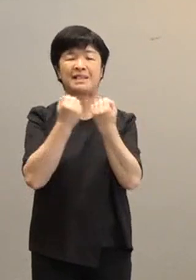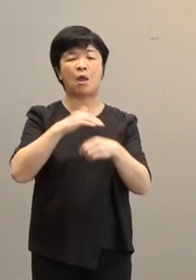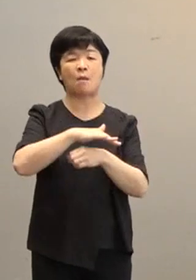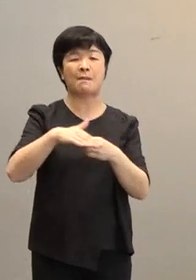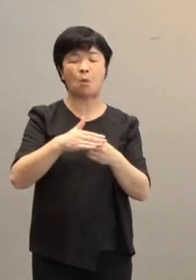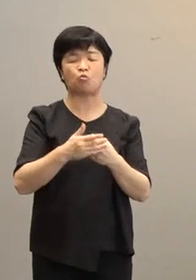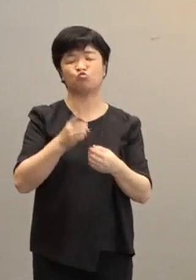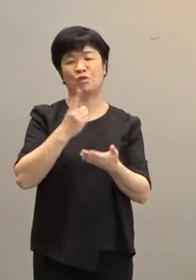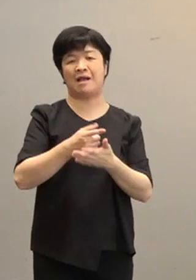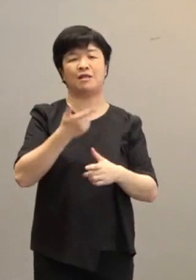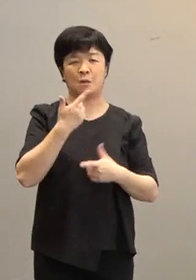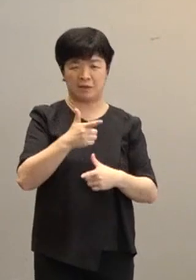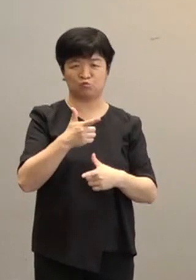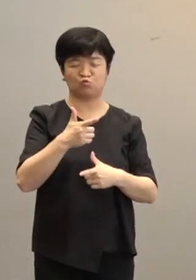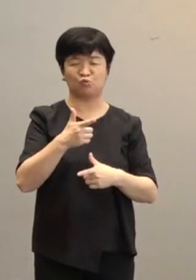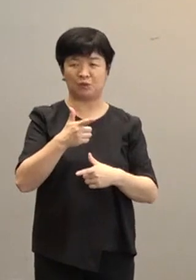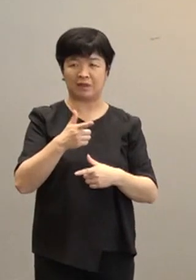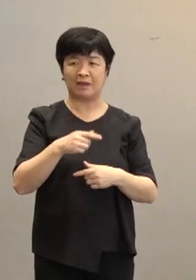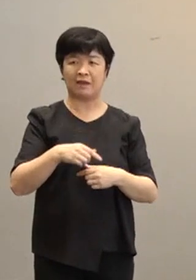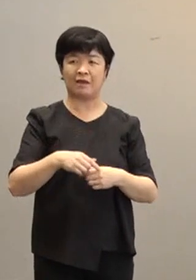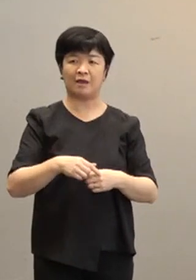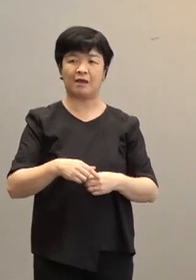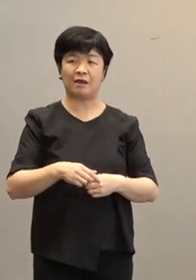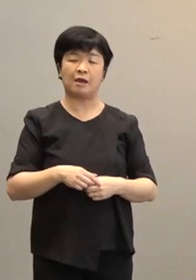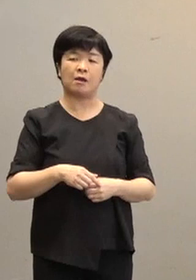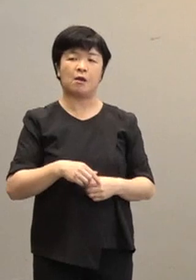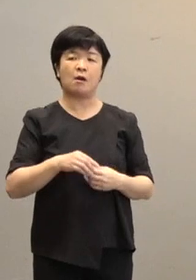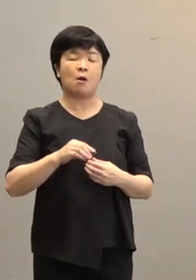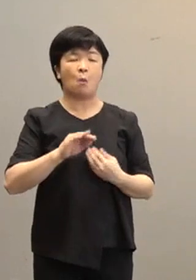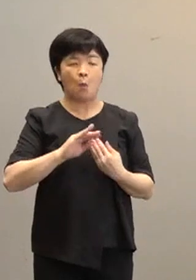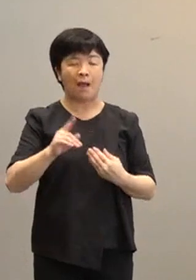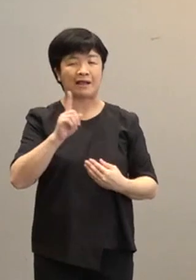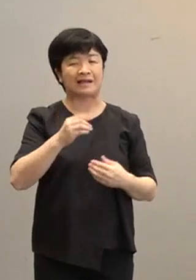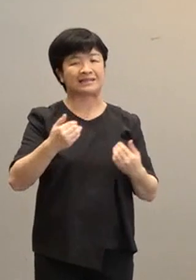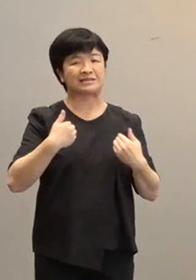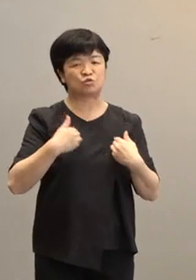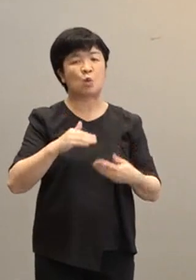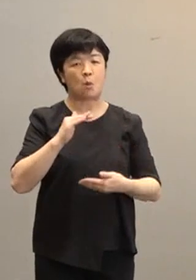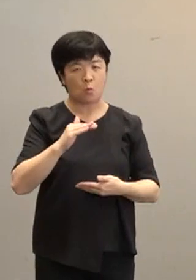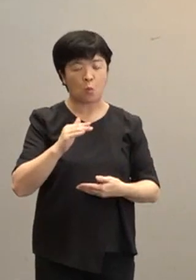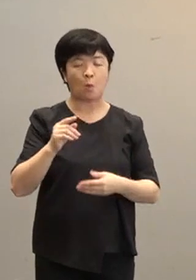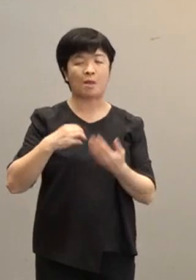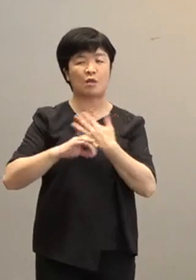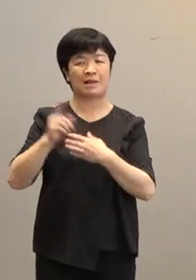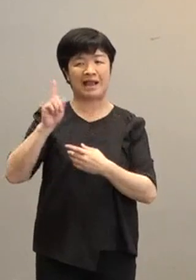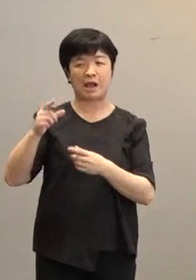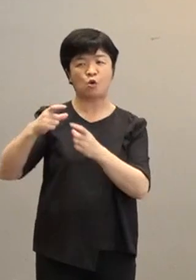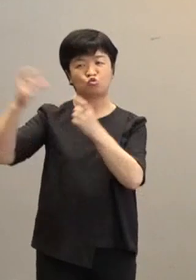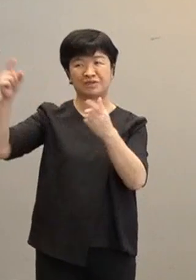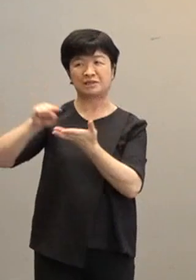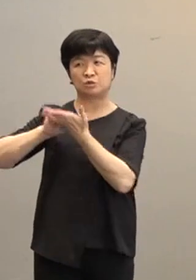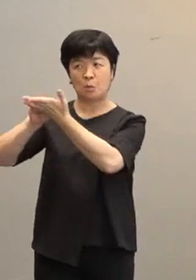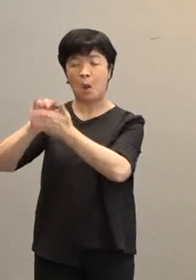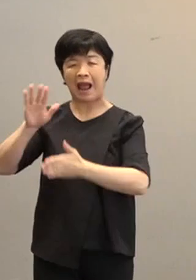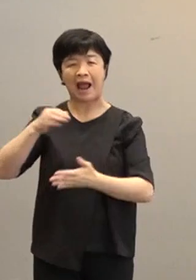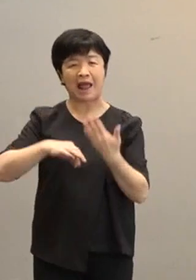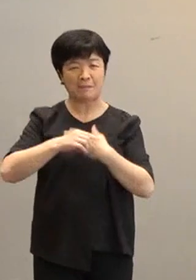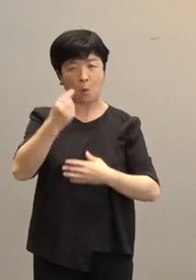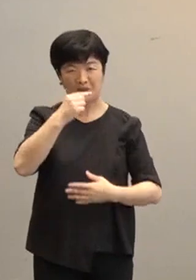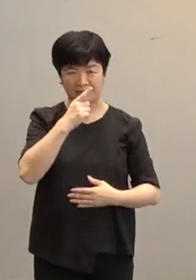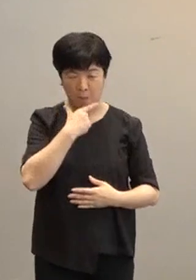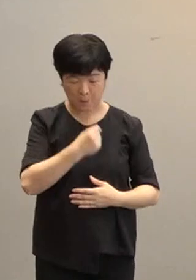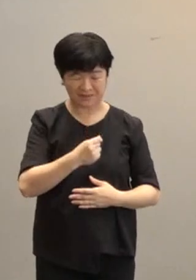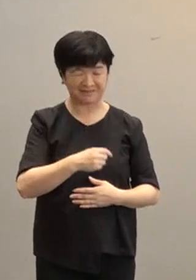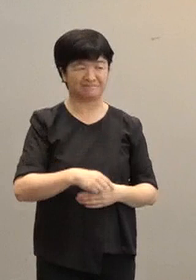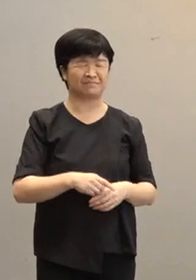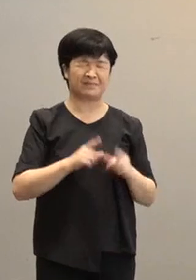策として必要なのではないかと考えていること、またはその国への要望があるかもしれません。 難しいところ